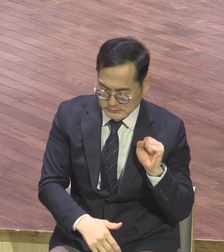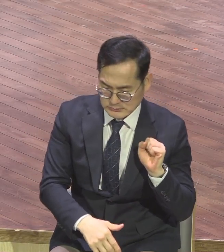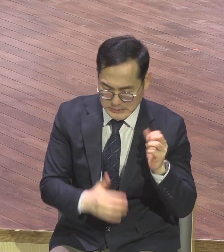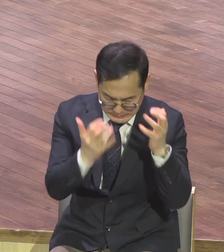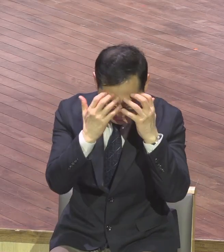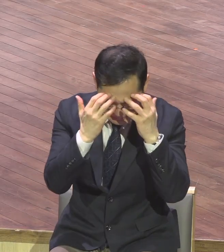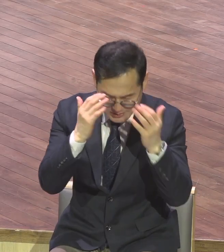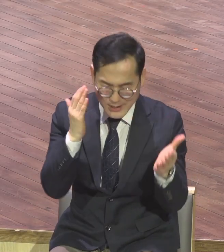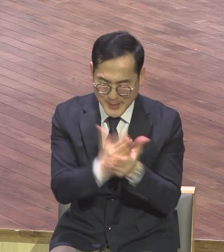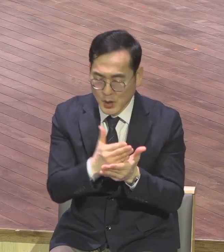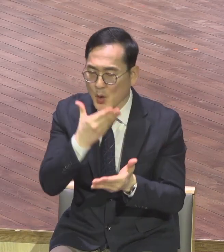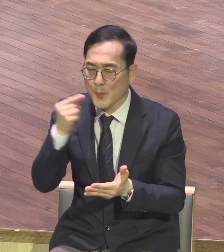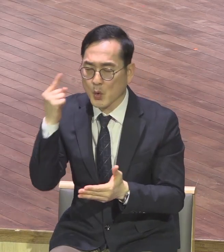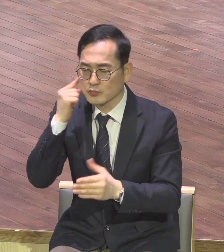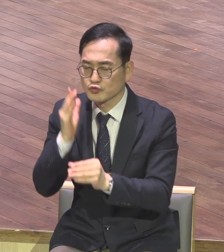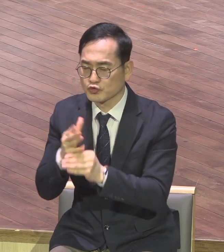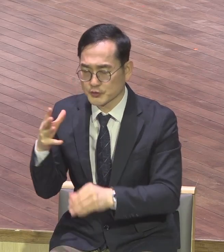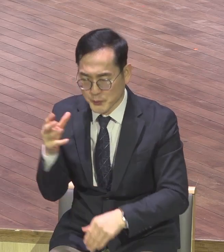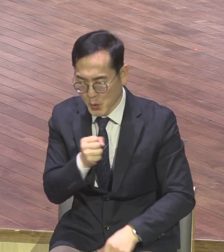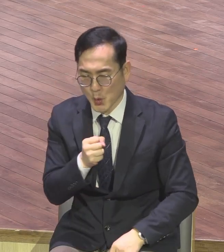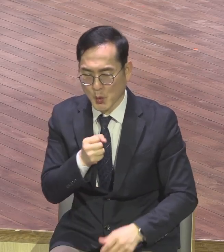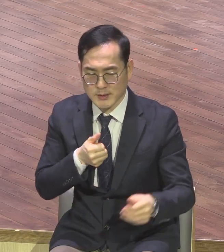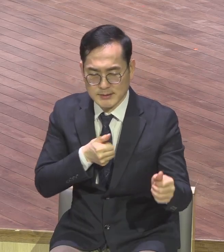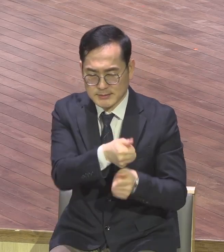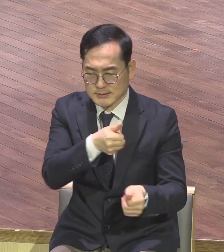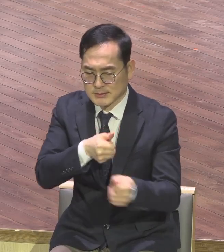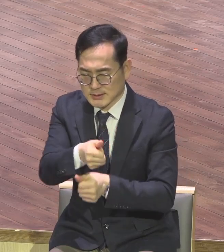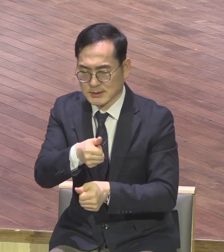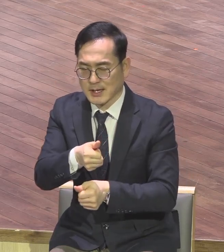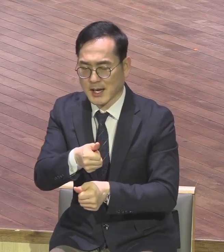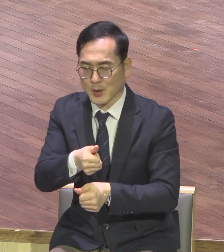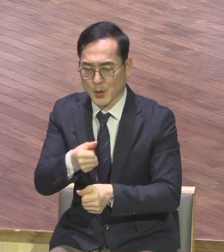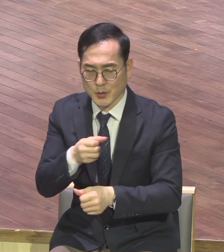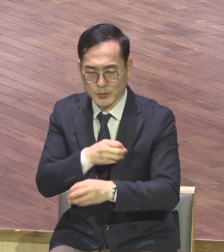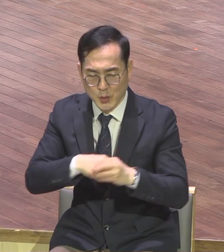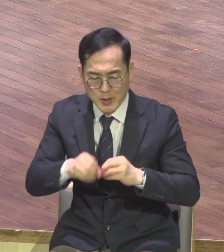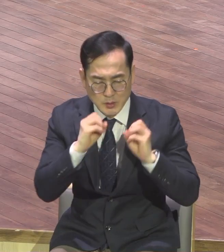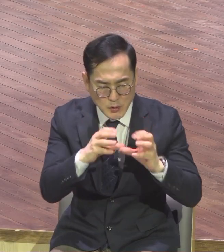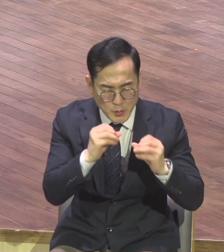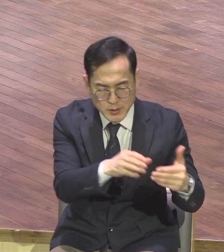일부분이 아니라 복음 속에서 사람을 살려내고 치유하고 회복시키는